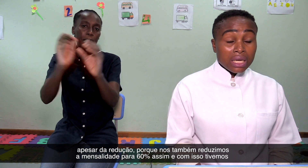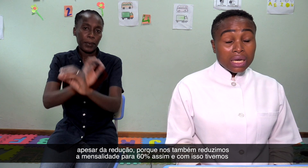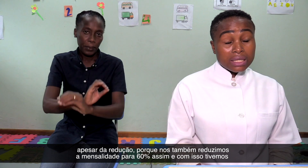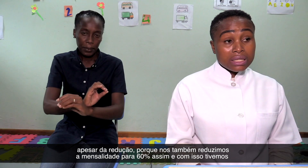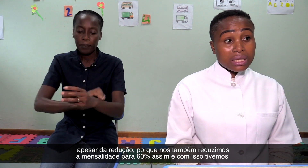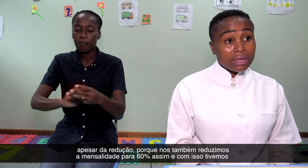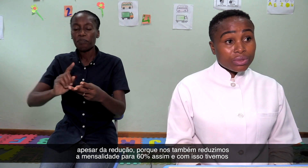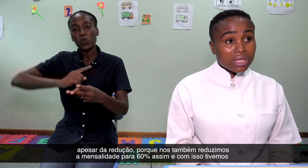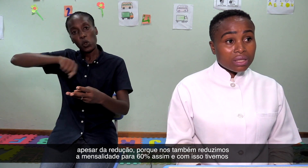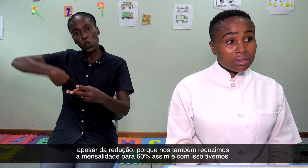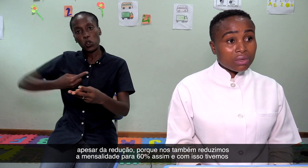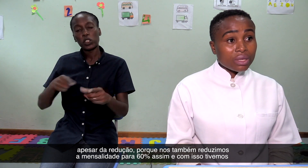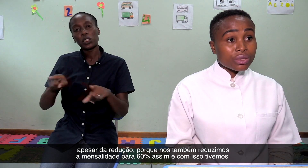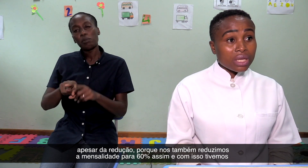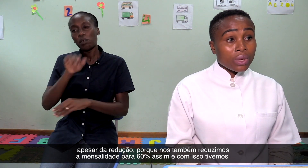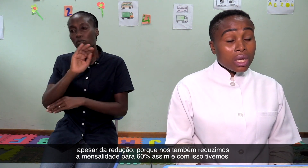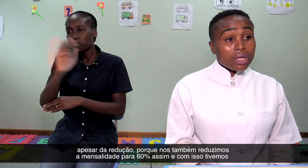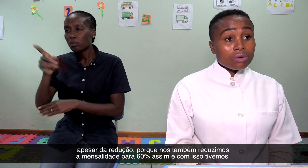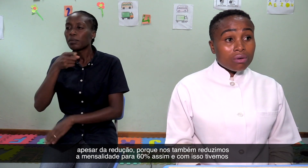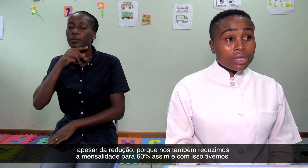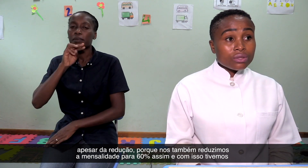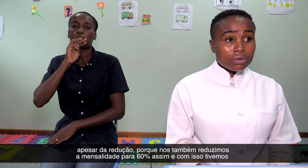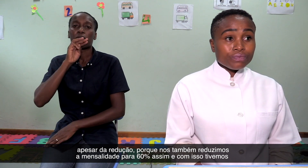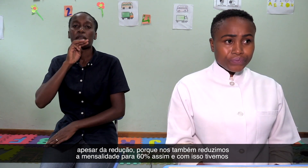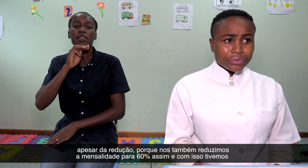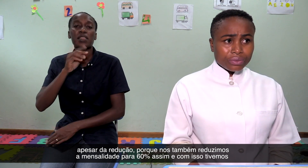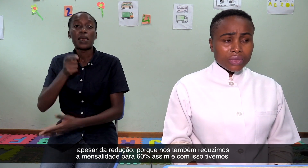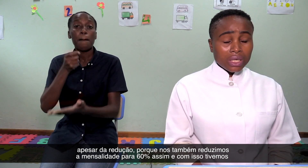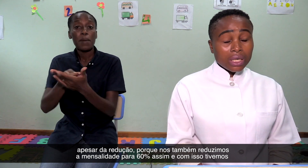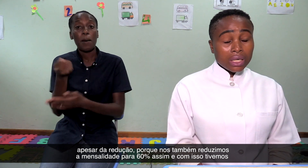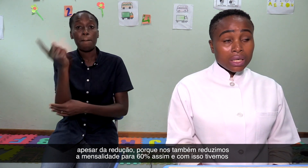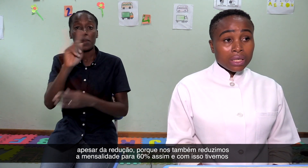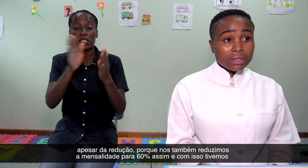mensalidade a 60%, a 50%, e com isso